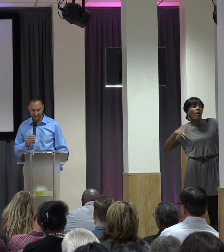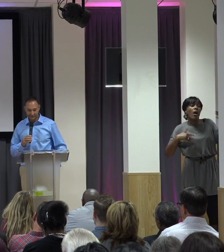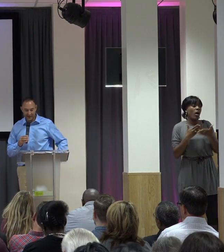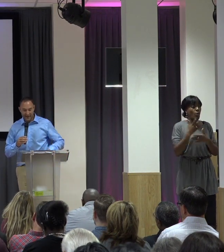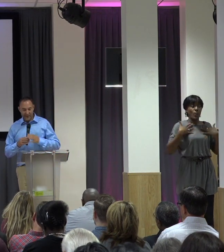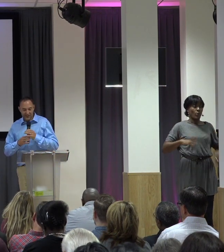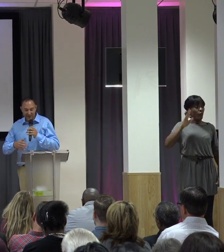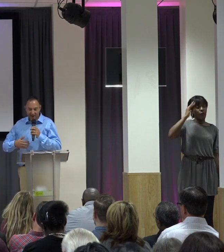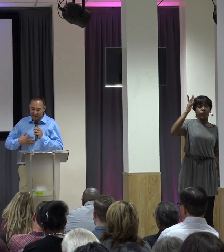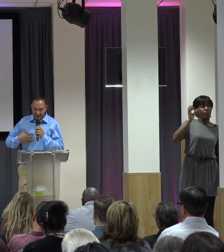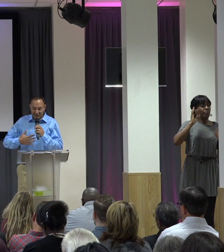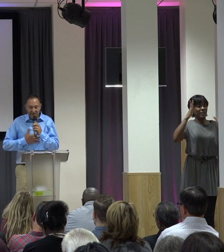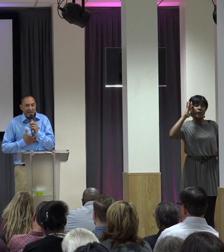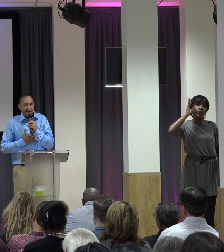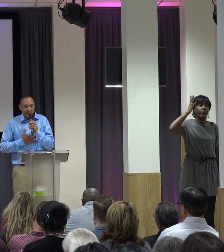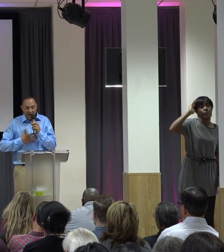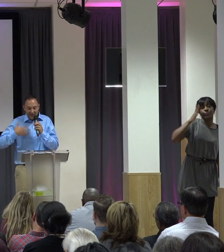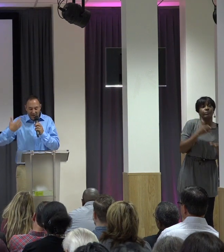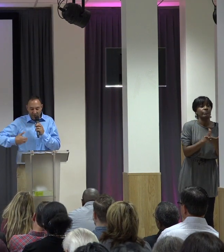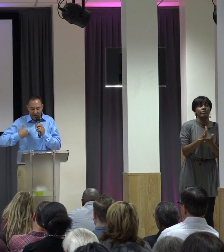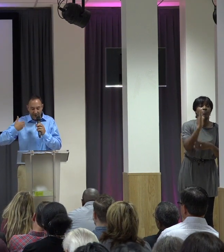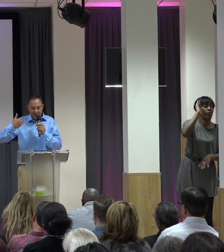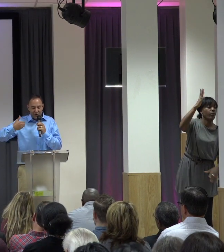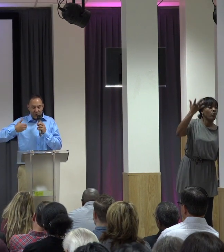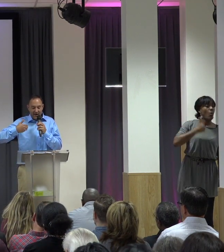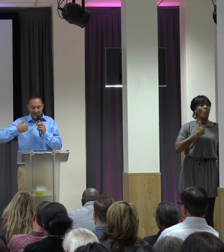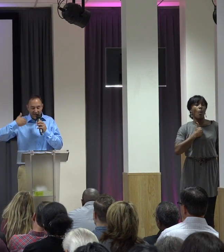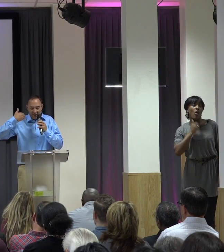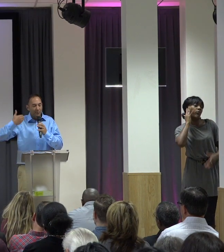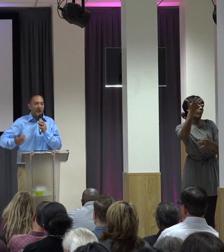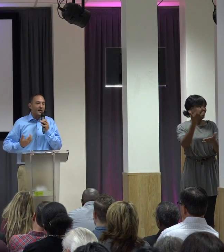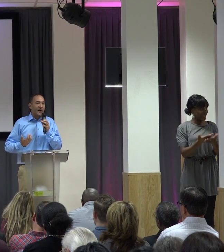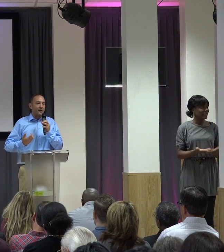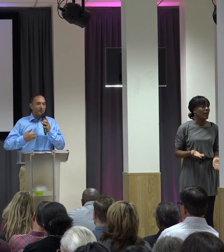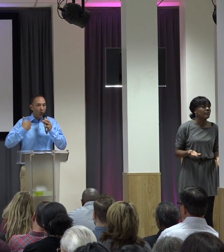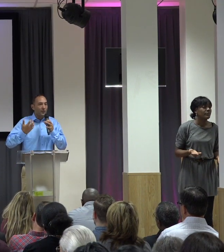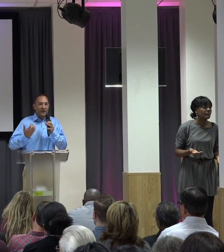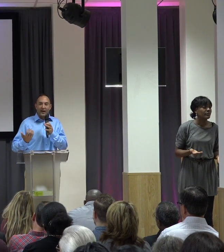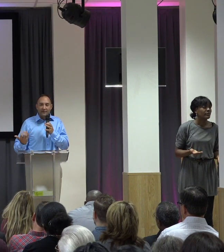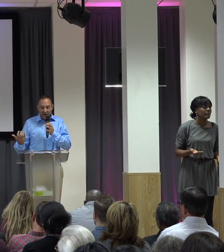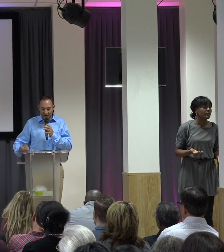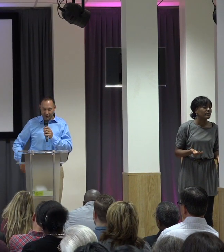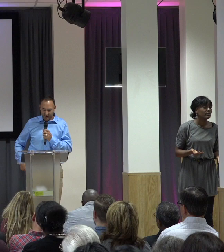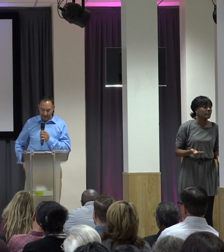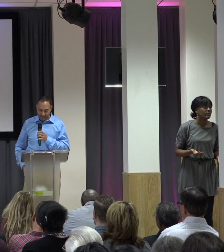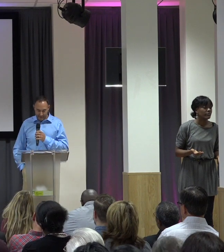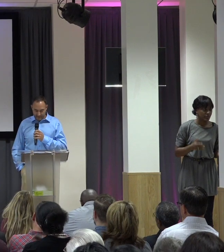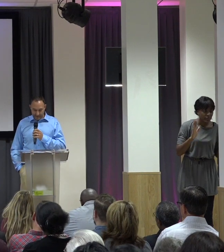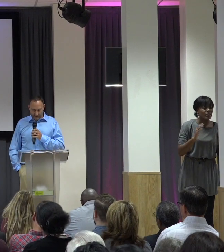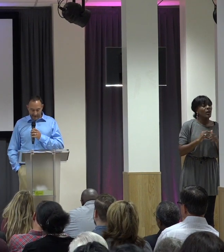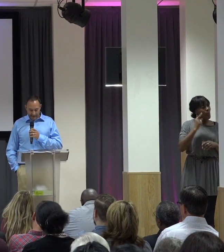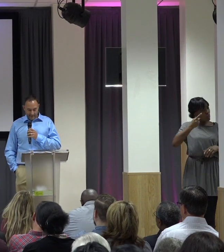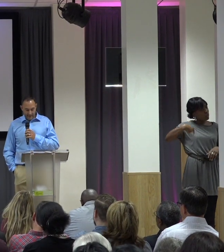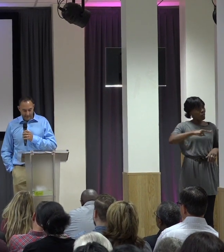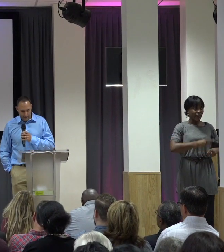des insensés. And this is easy for us as believers to complain about the moral decline of our country. Et pour nous, en